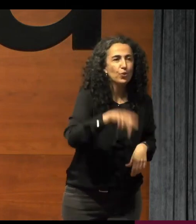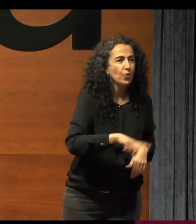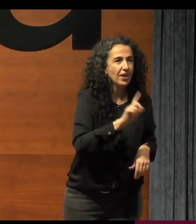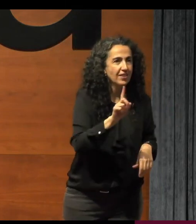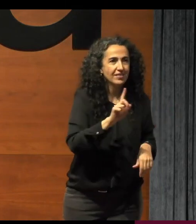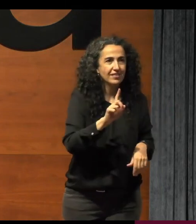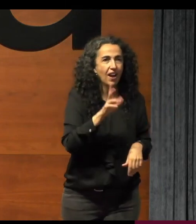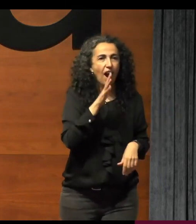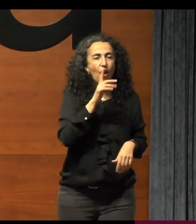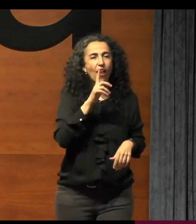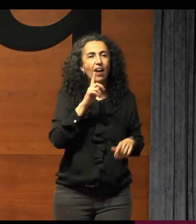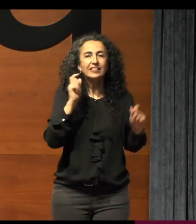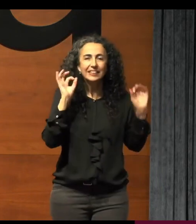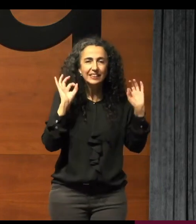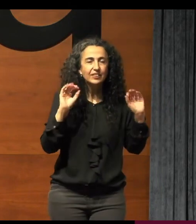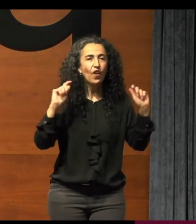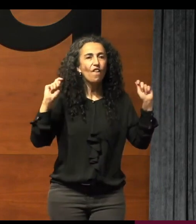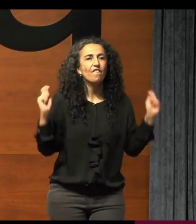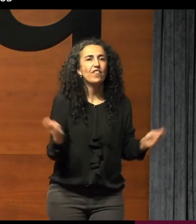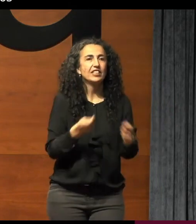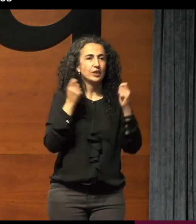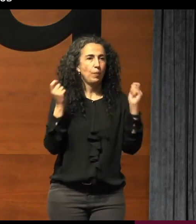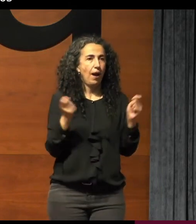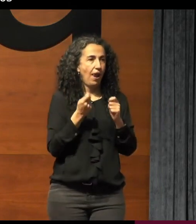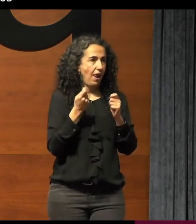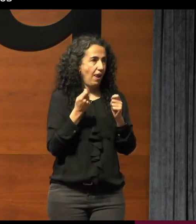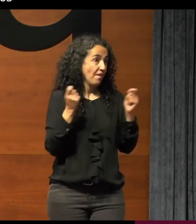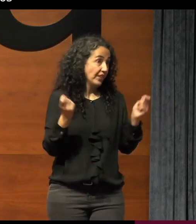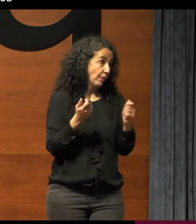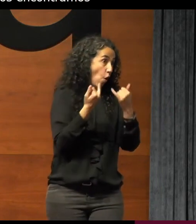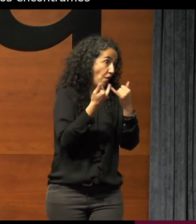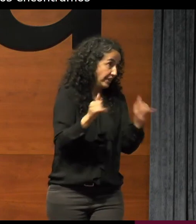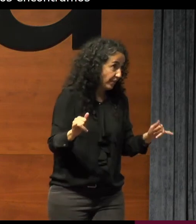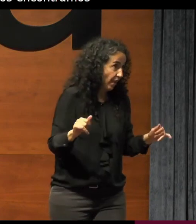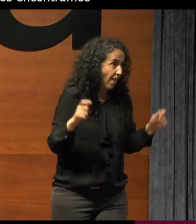hoy en día. Ahora son festivales,